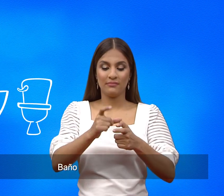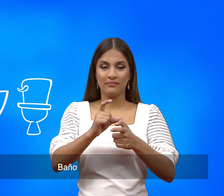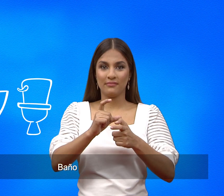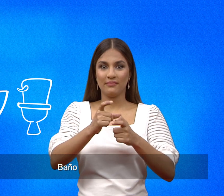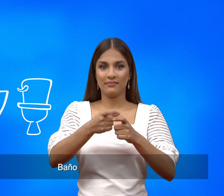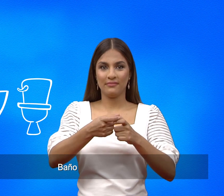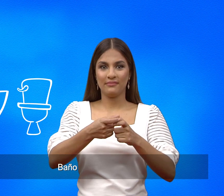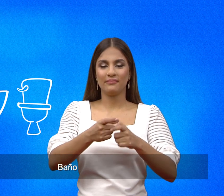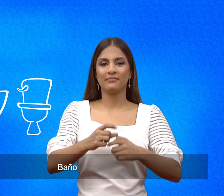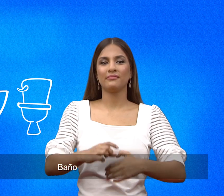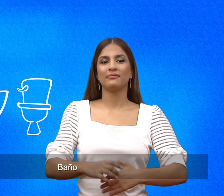baño